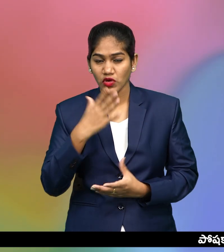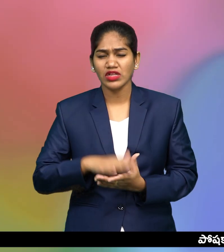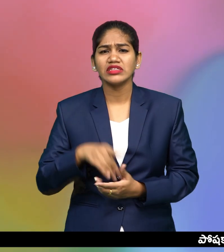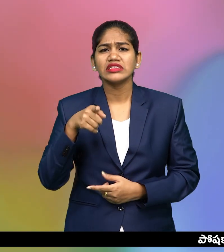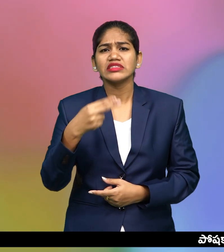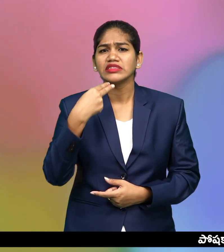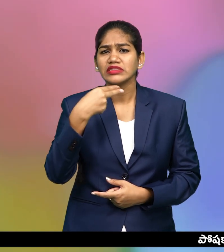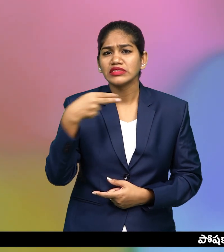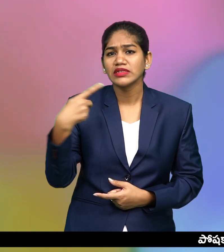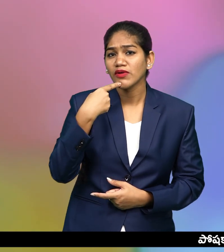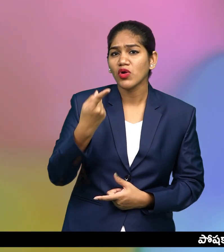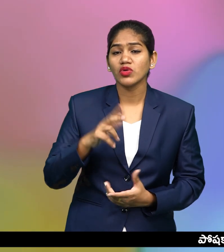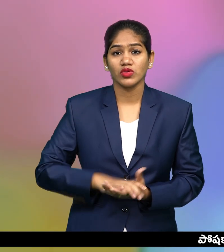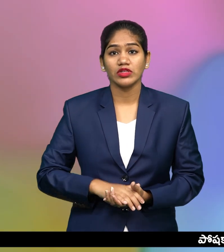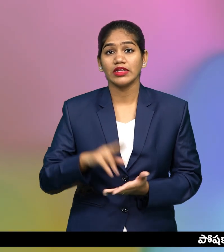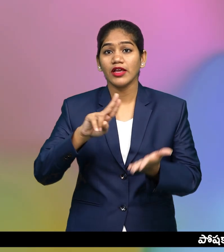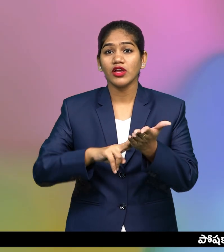పోషకాహార స్థితి అంటారు.